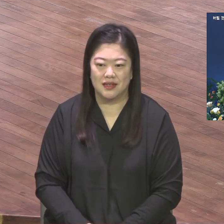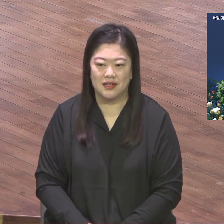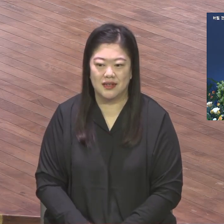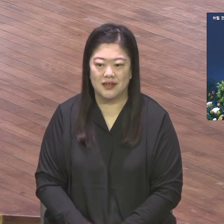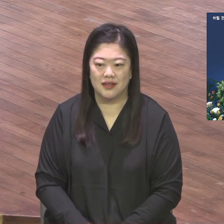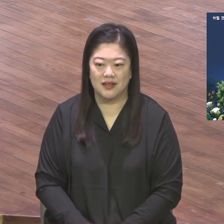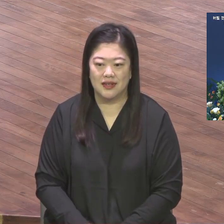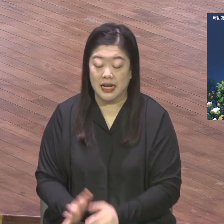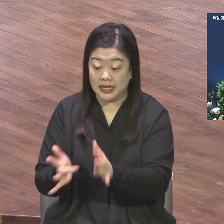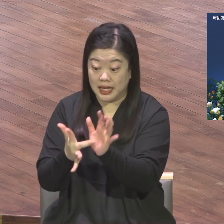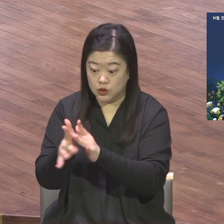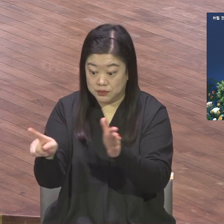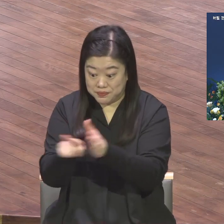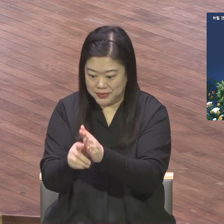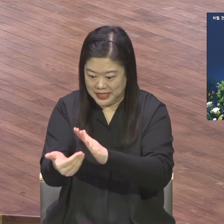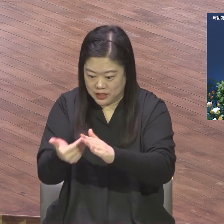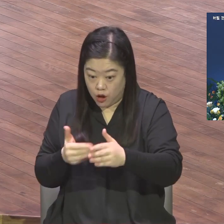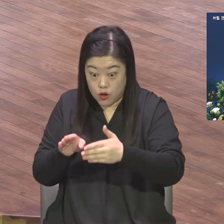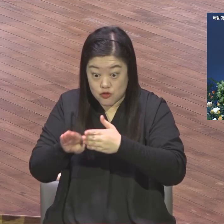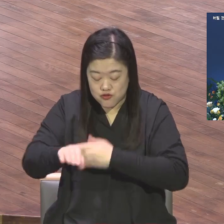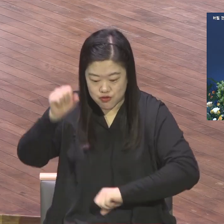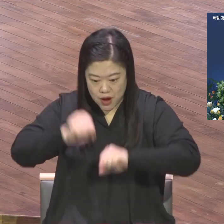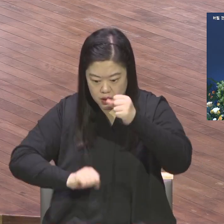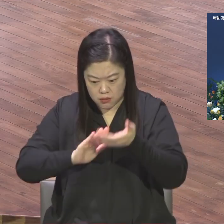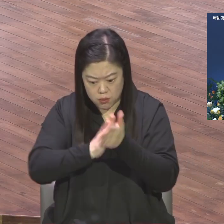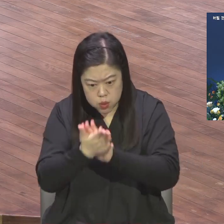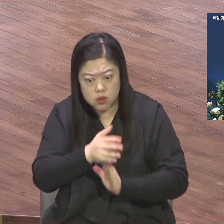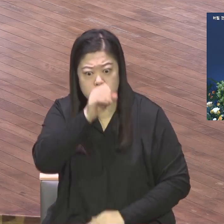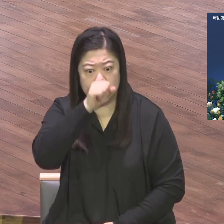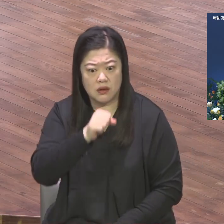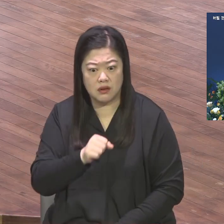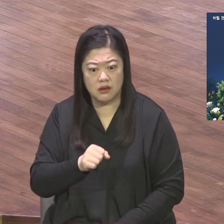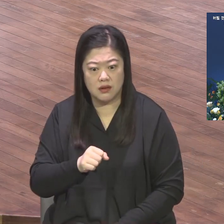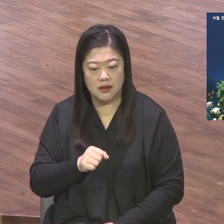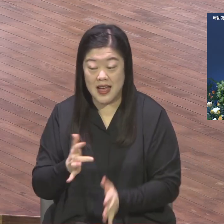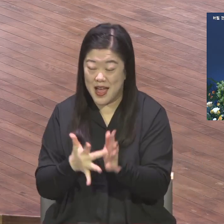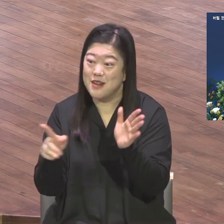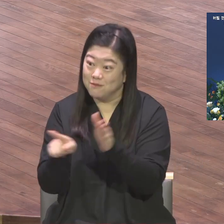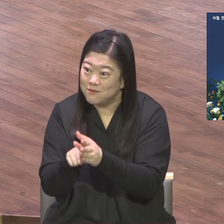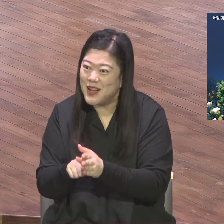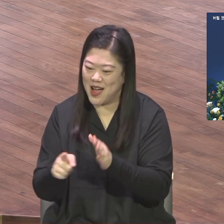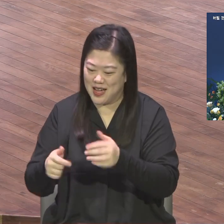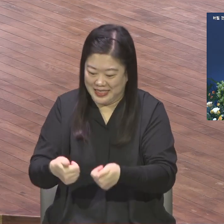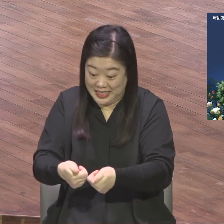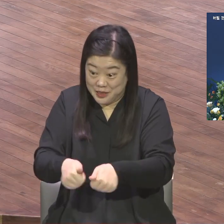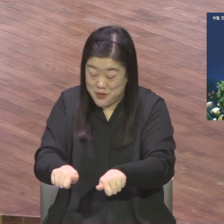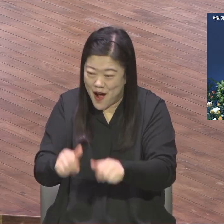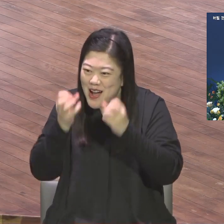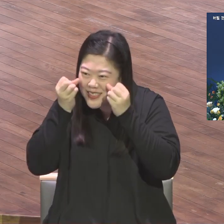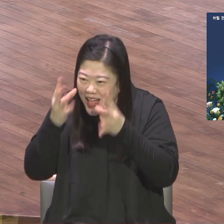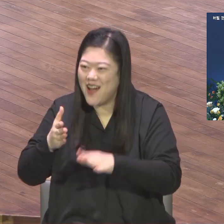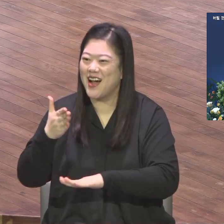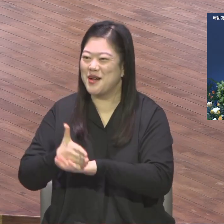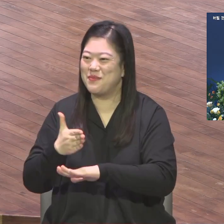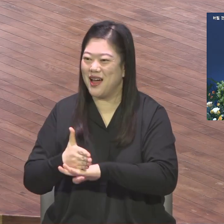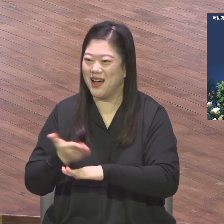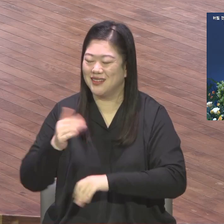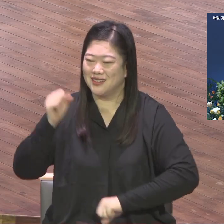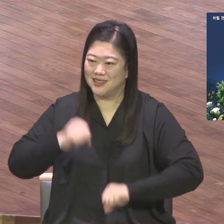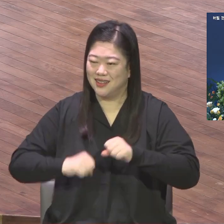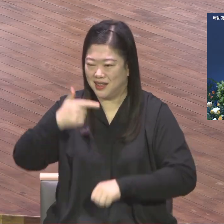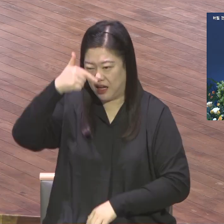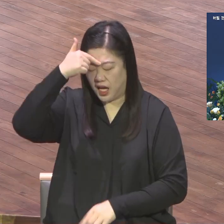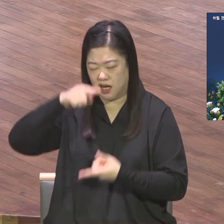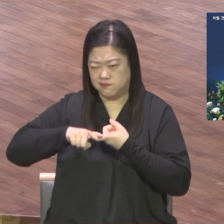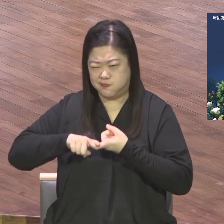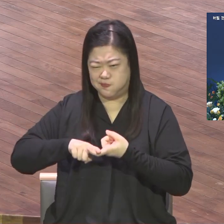체질화된 이 틀에서 벗어나자. 이것은 비단 예수님 당시의 상황뿐만 아니라 지금 또 옛